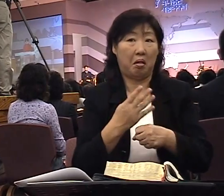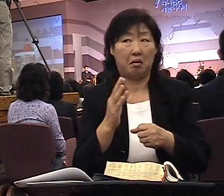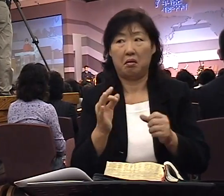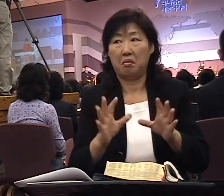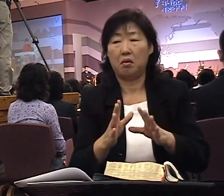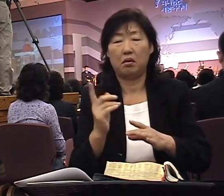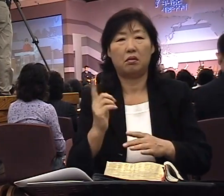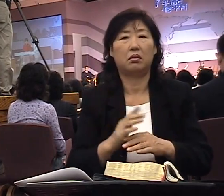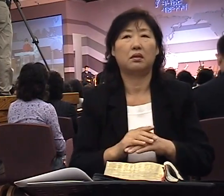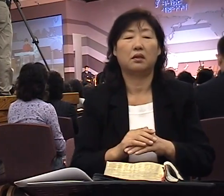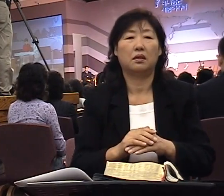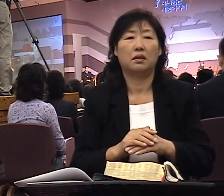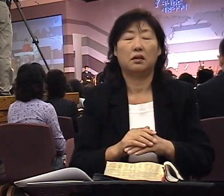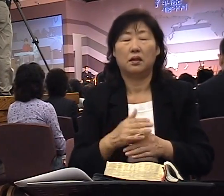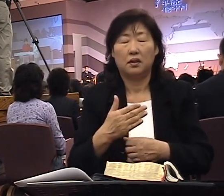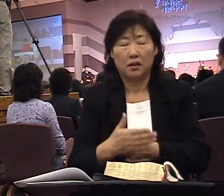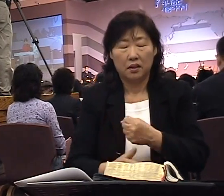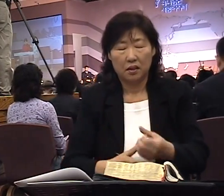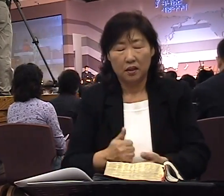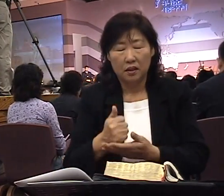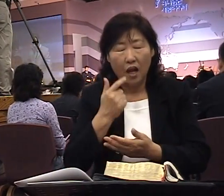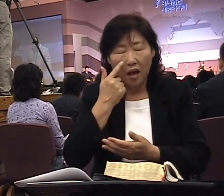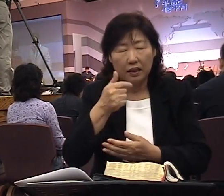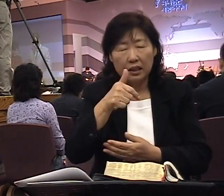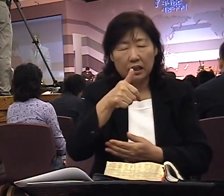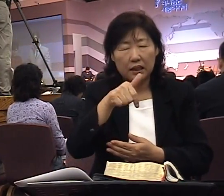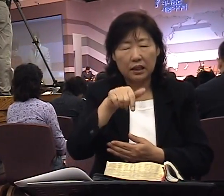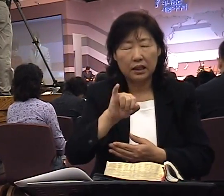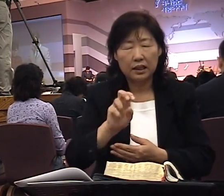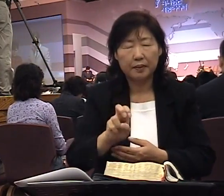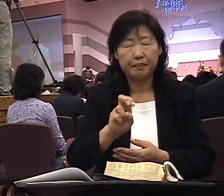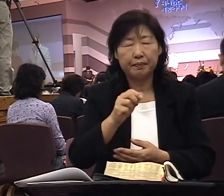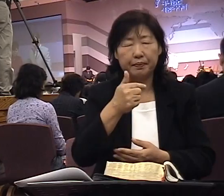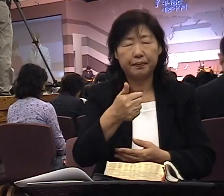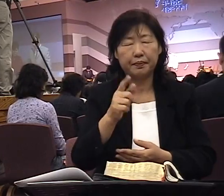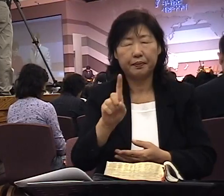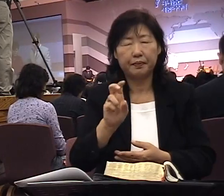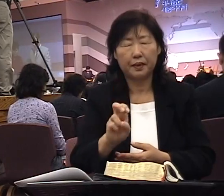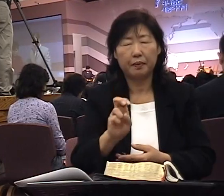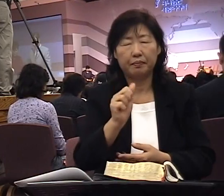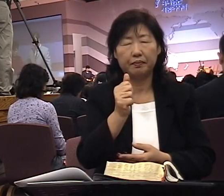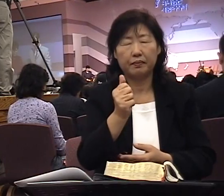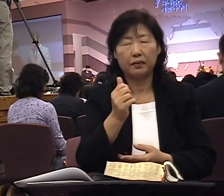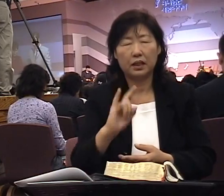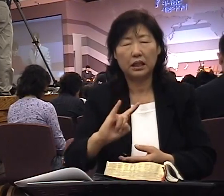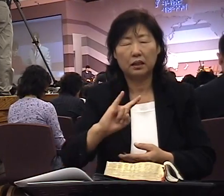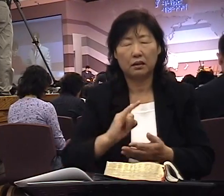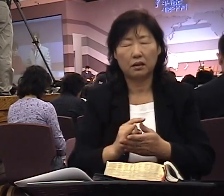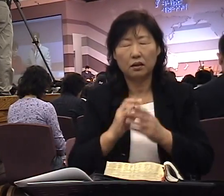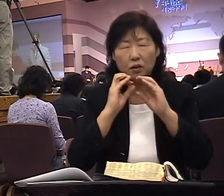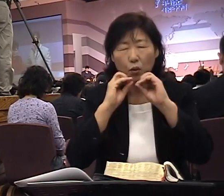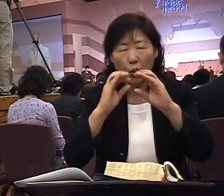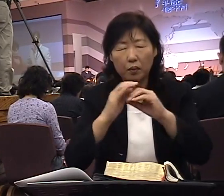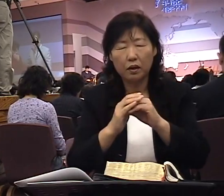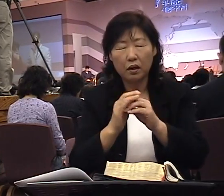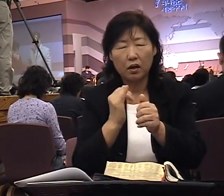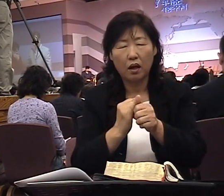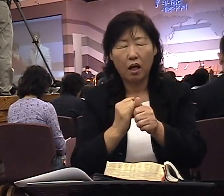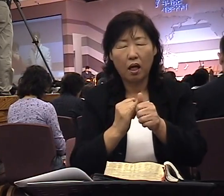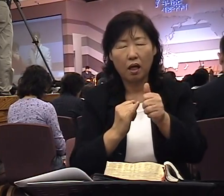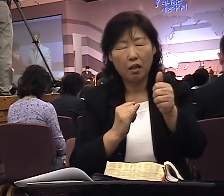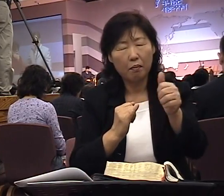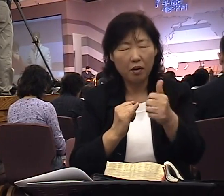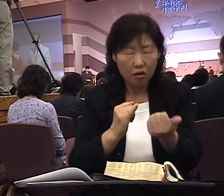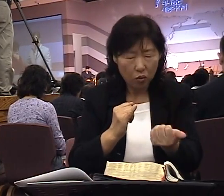하나님 아버지, 김남희 전도사님을 주님께 올려드립니다. 하나님, 남편을